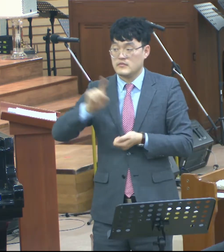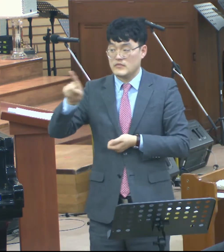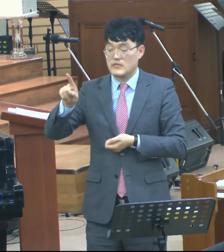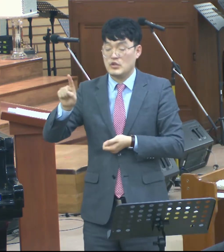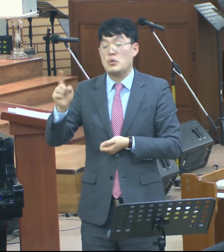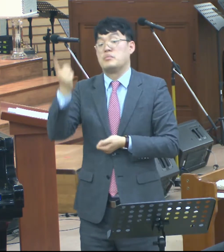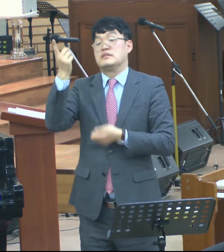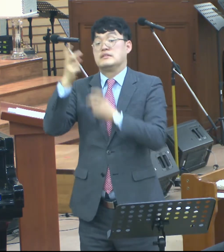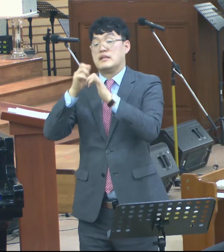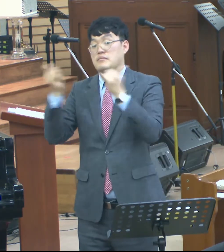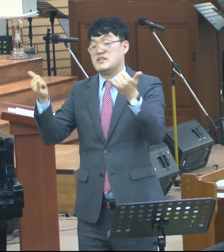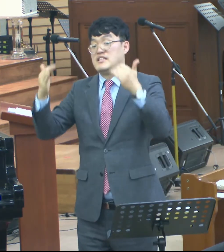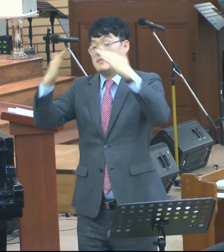있어요. 있는데